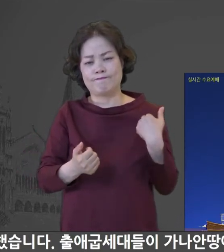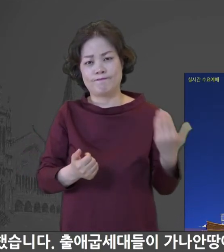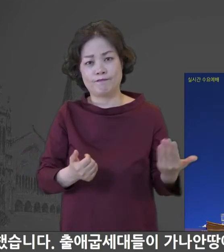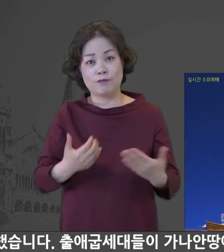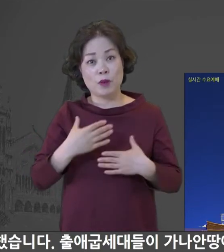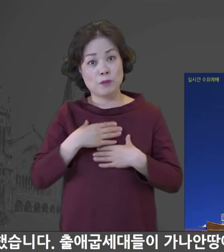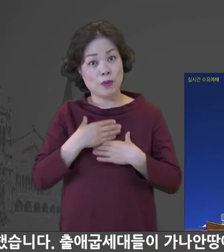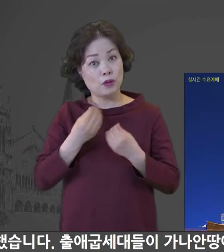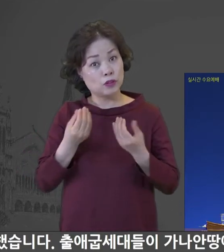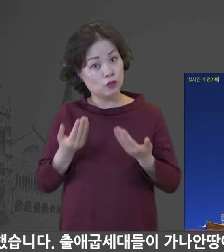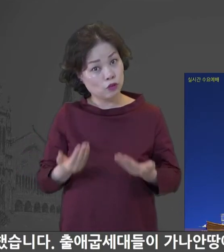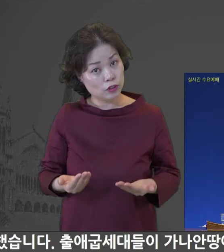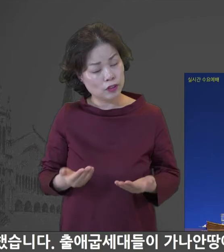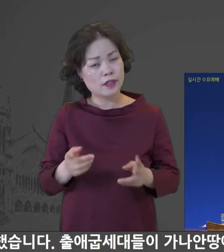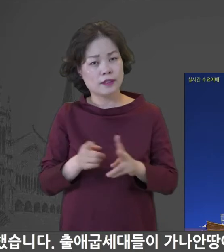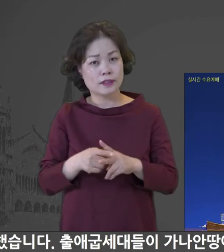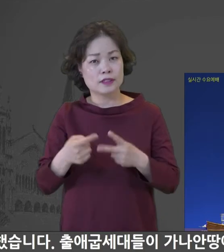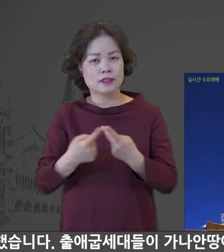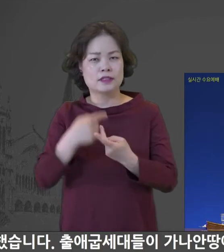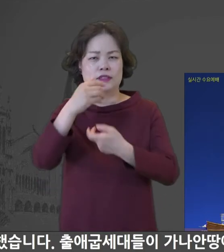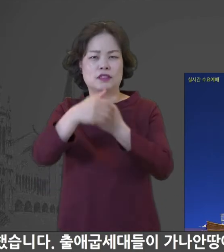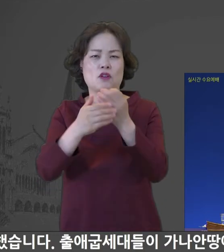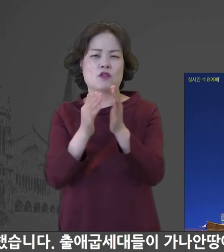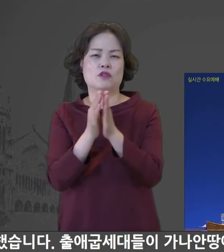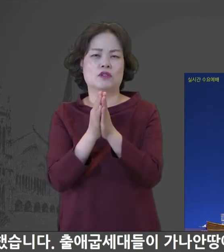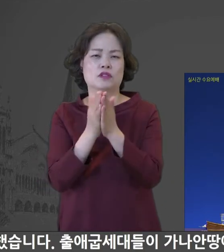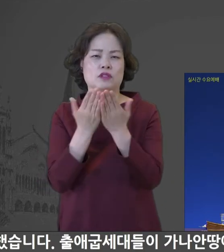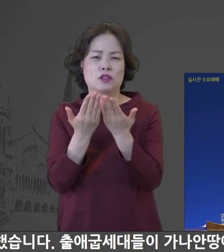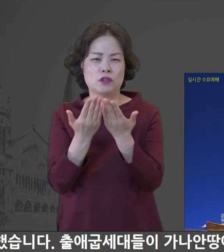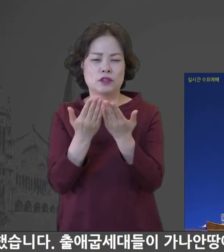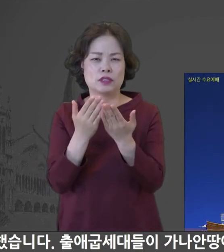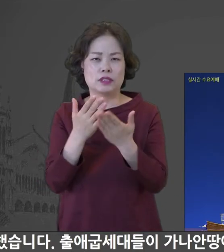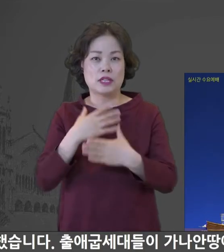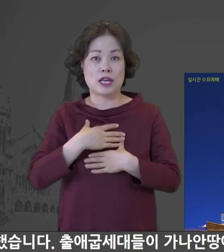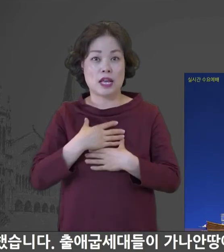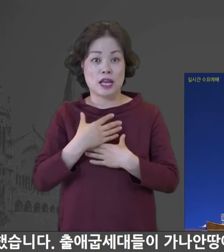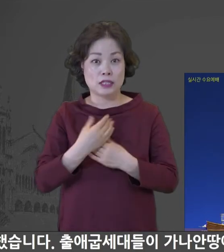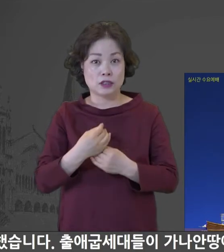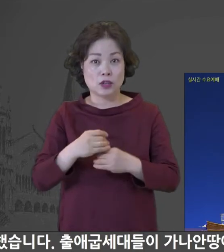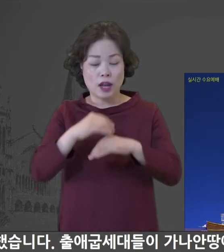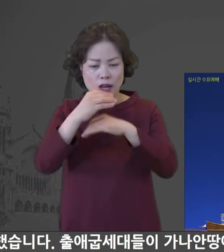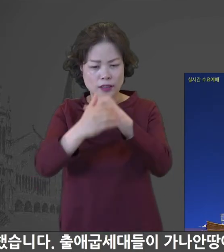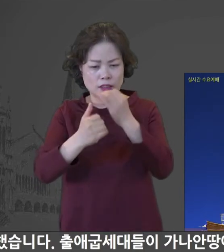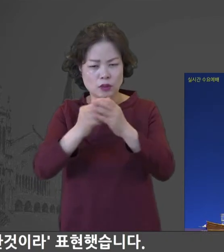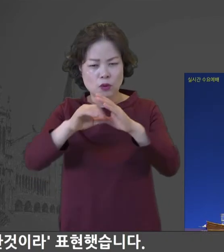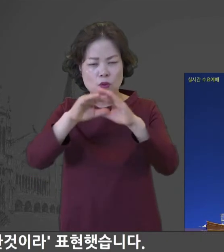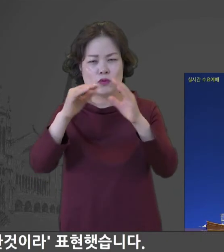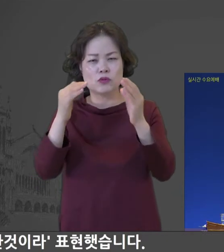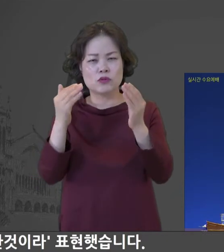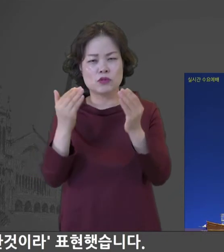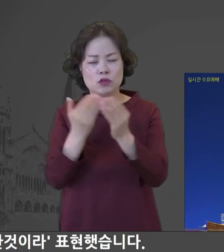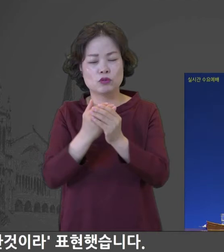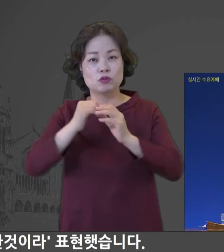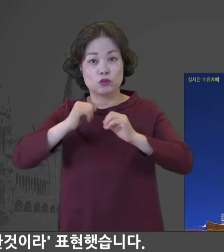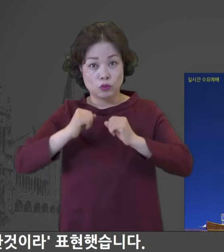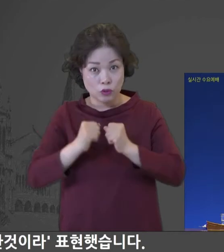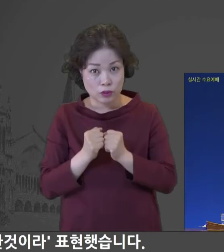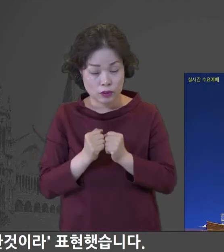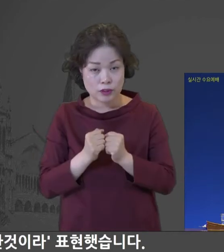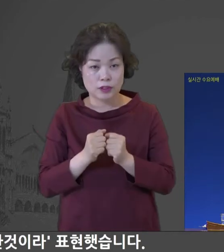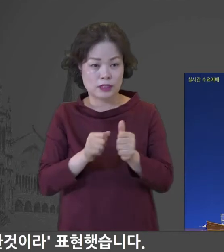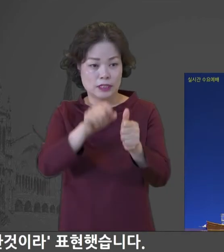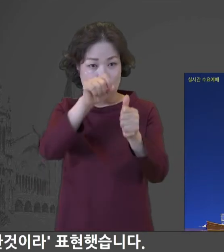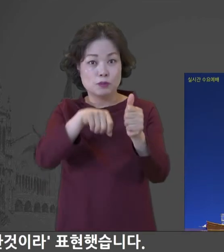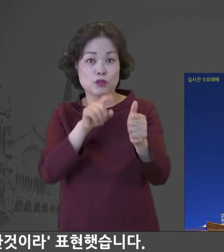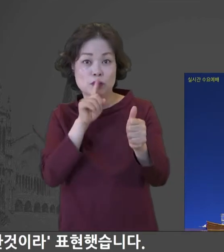쉬는 것을 우리가 안식으로 이해하는데 성경에서는 이 안식을 하나님께 온전히 순종하는 것이다 라고 히브리서에서 말하고